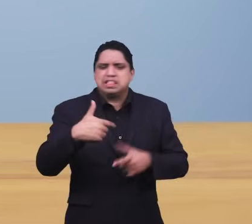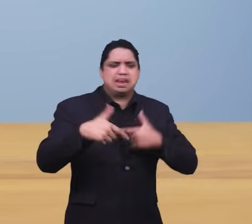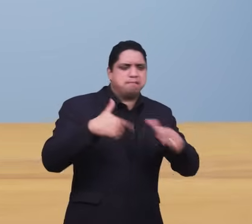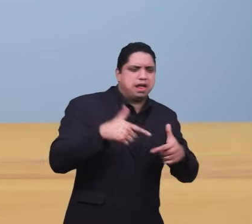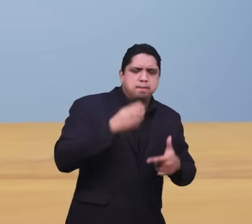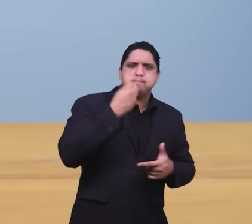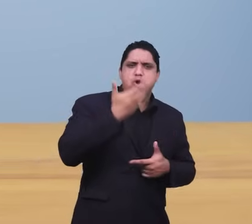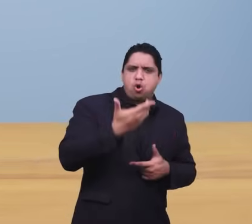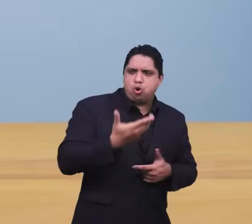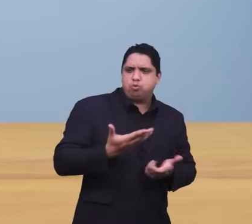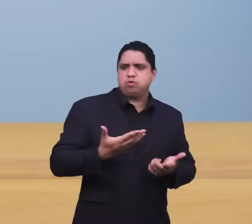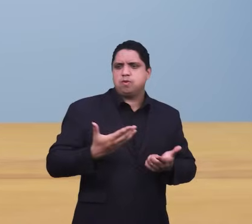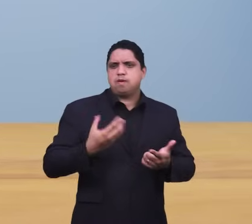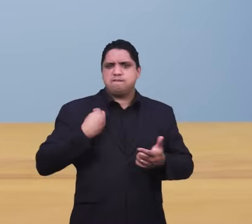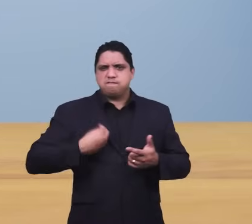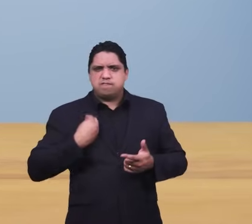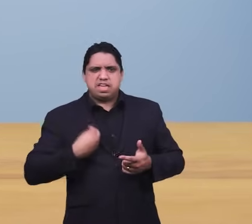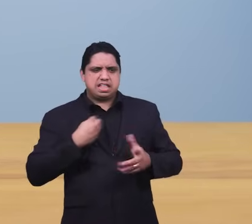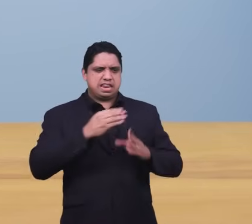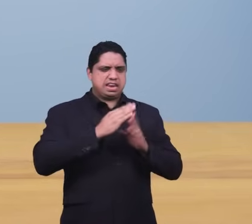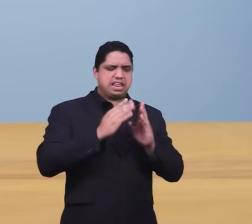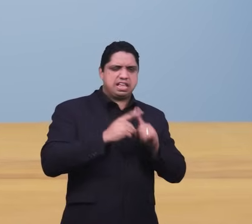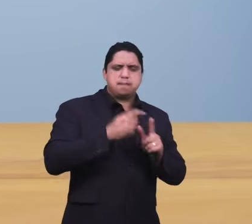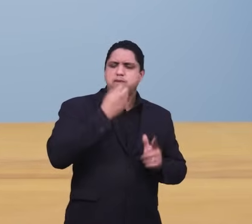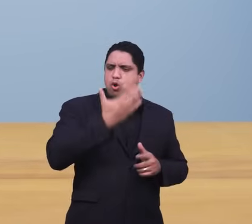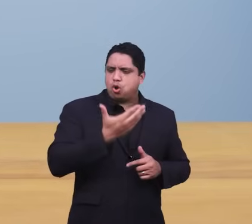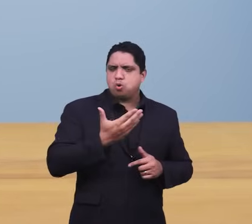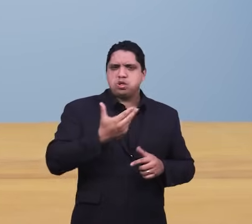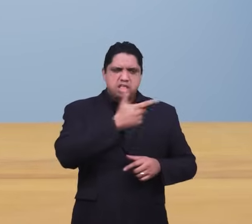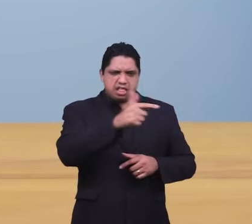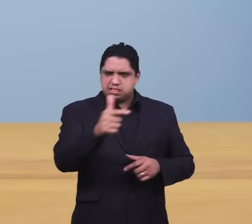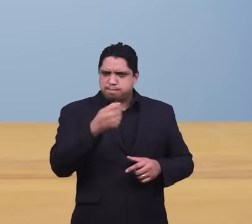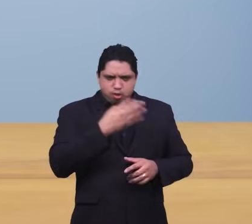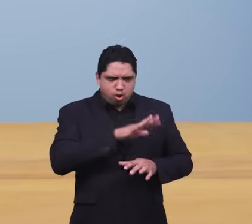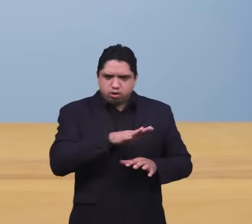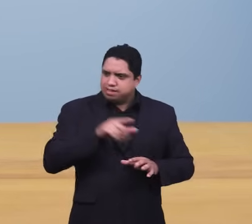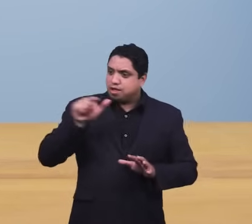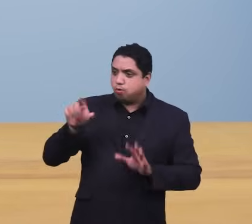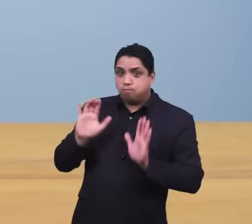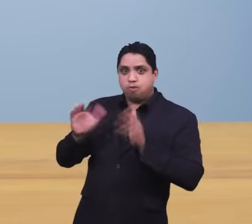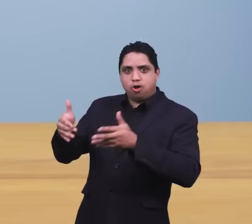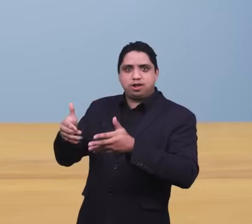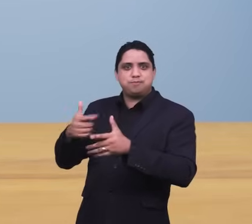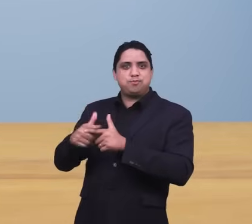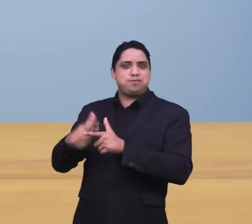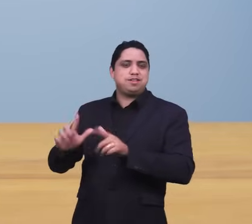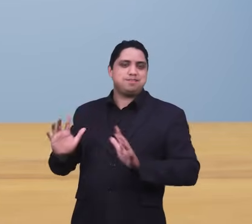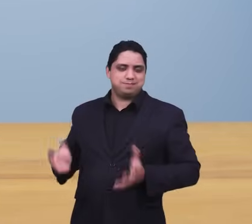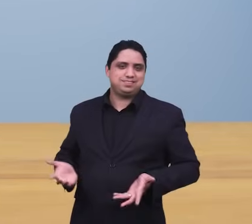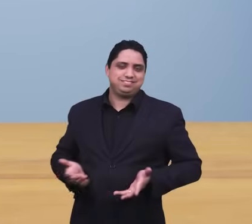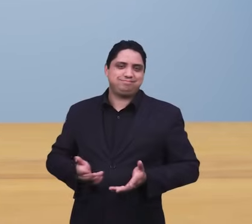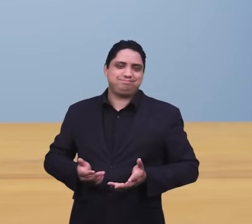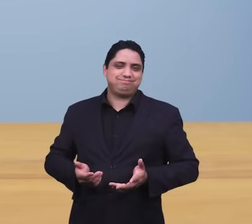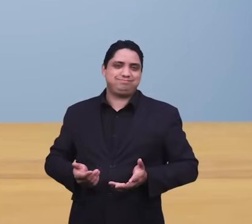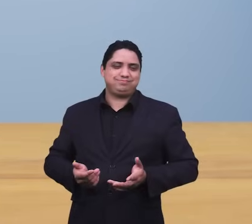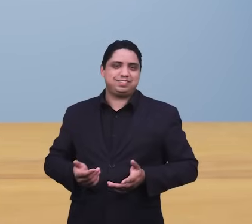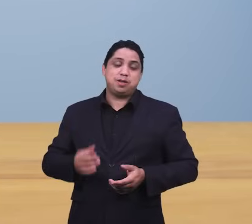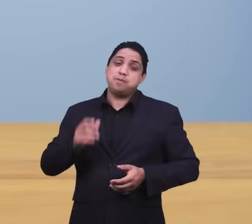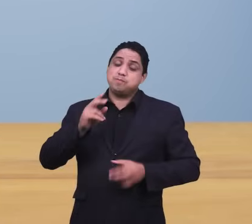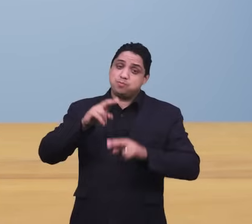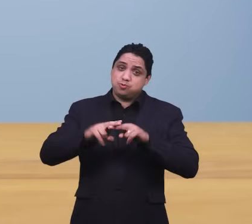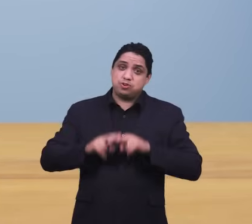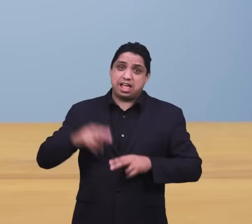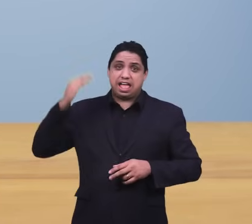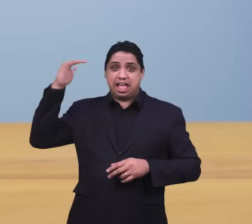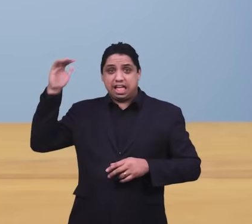Então, ao atender um adulto jovem, né, um idoso ou um adulto mesmo, nós